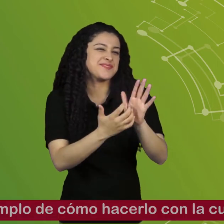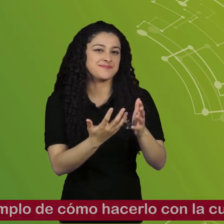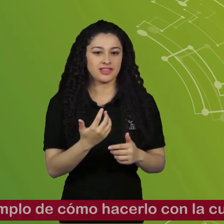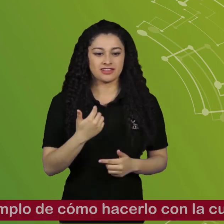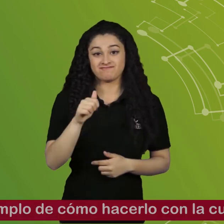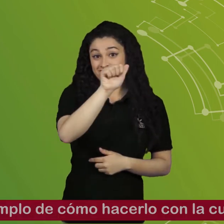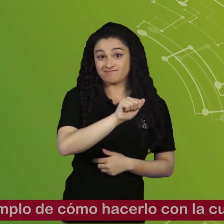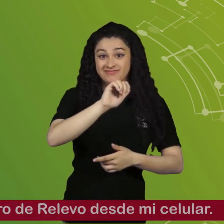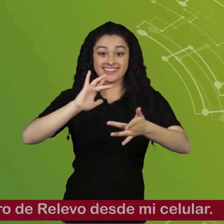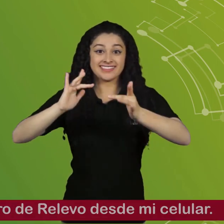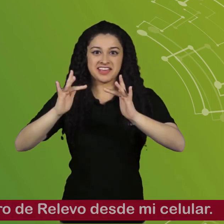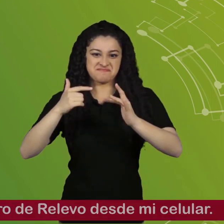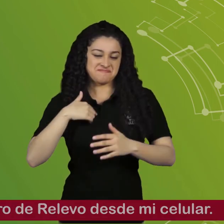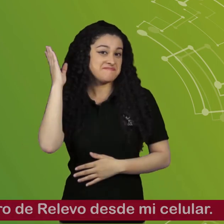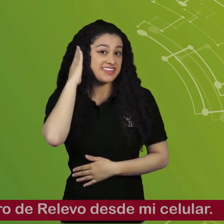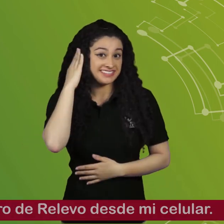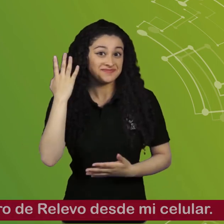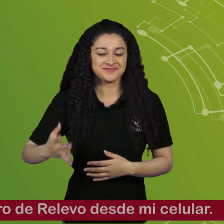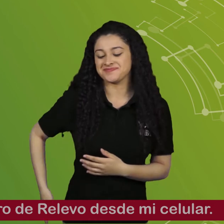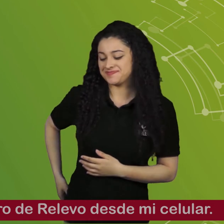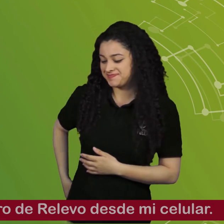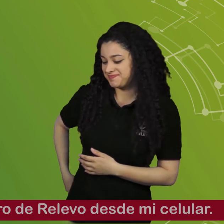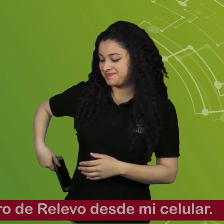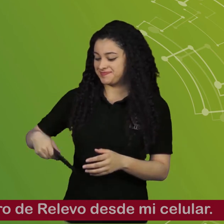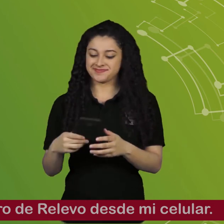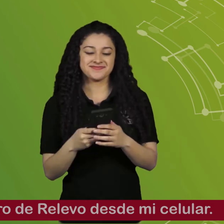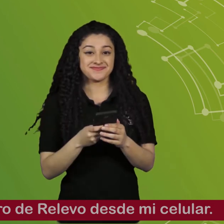Veamos un ejemplo de cómo hacerlo con la cuenta del Centro de Relevo desde mi celular.